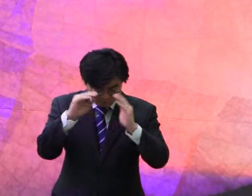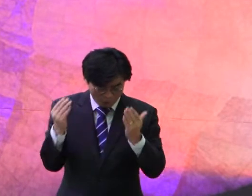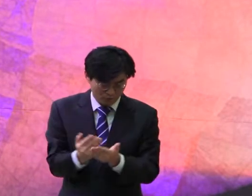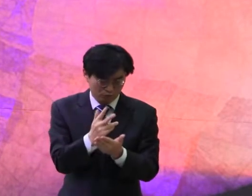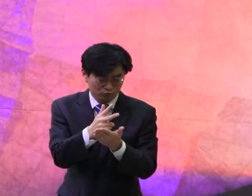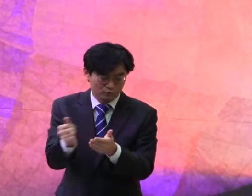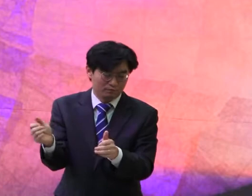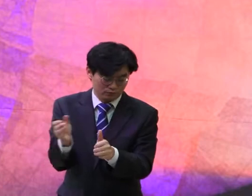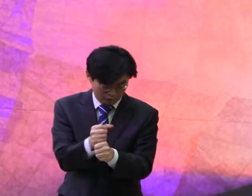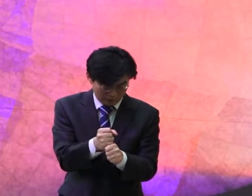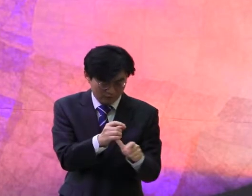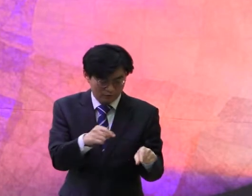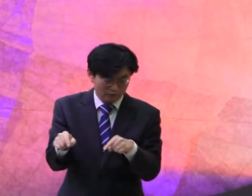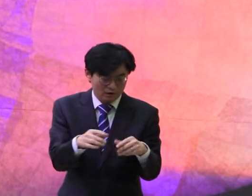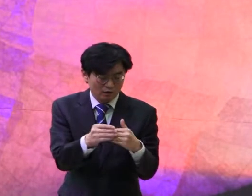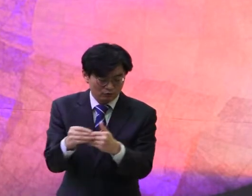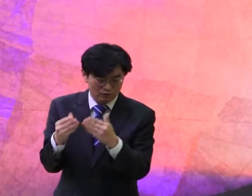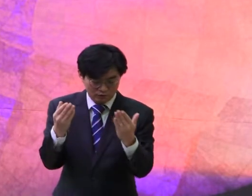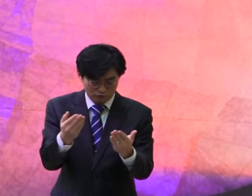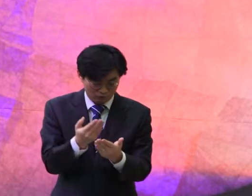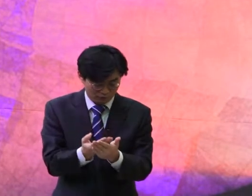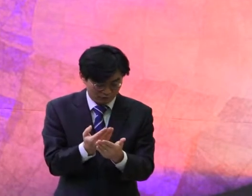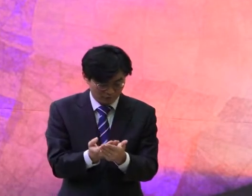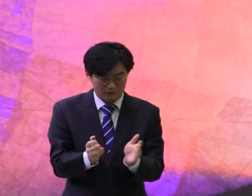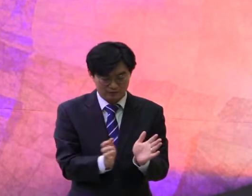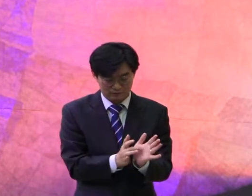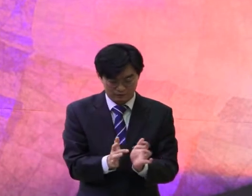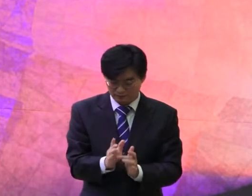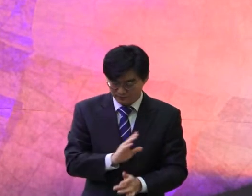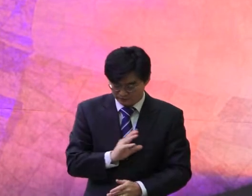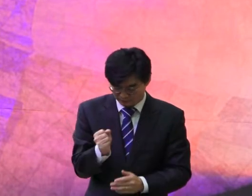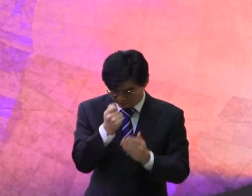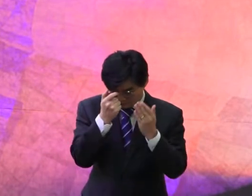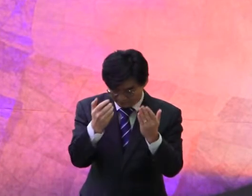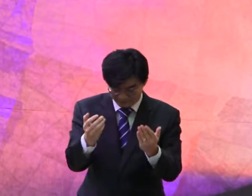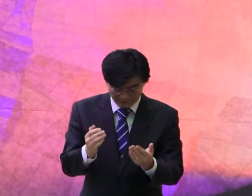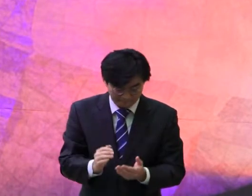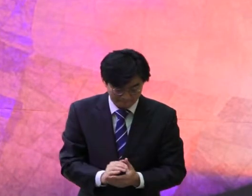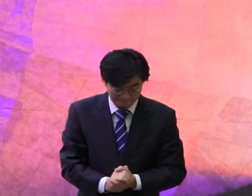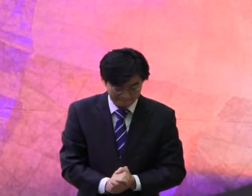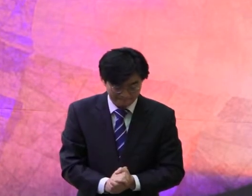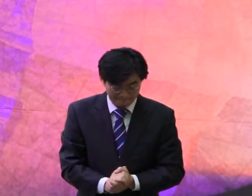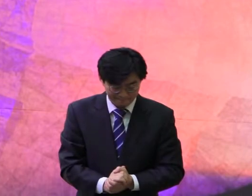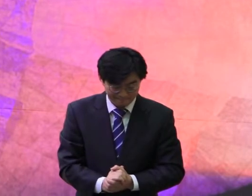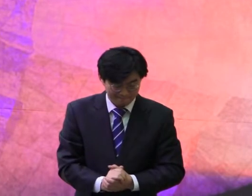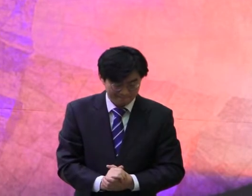모든 말씀 걸어가신 예수님 이름으로 기도드립니다. 아멘.